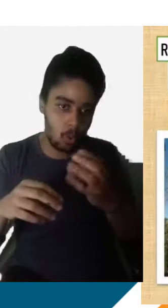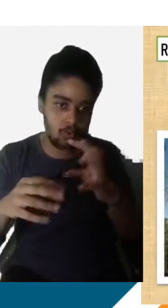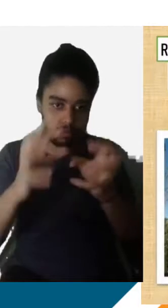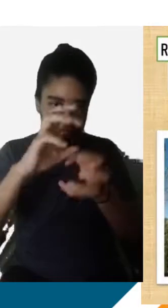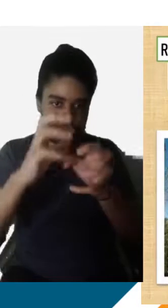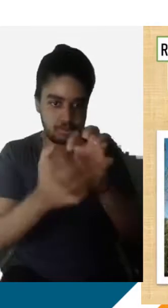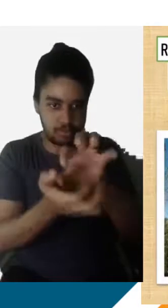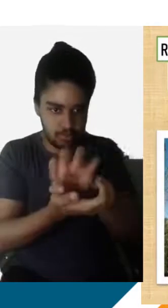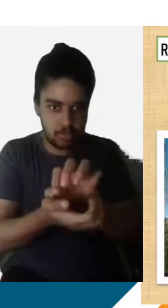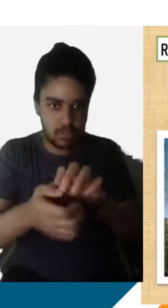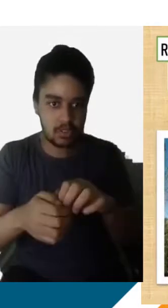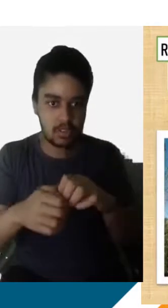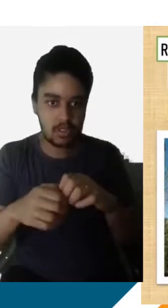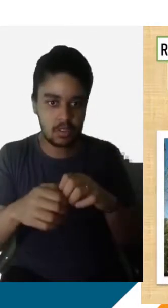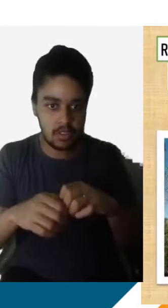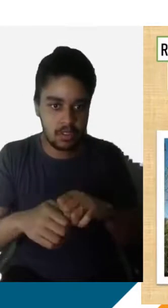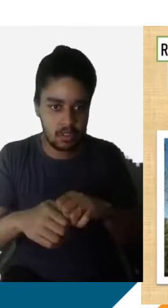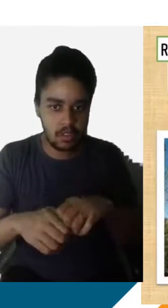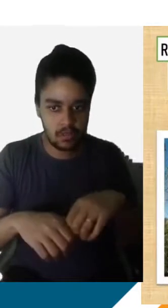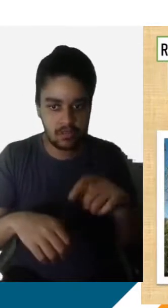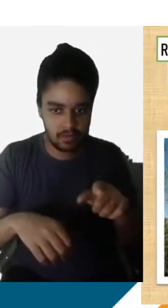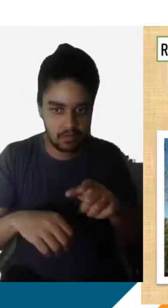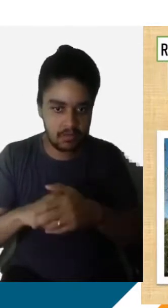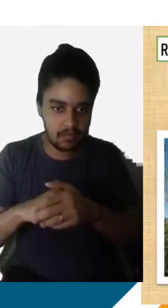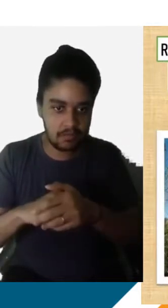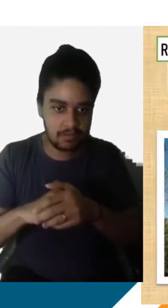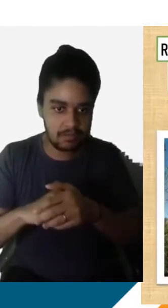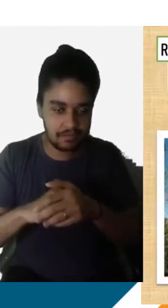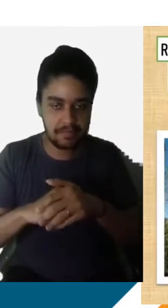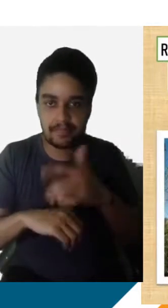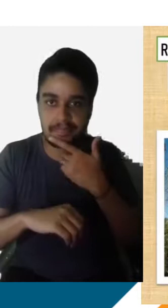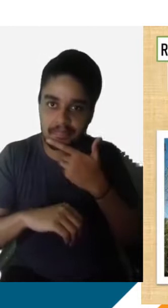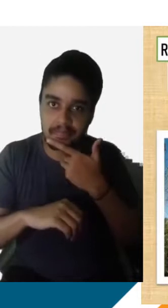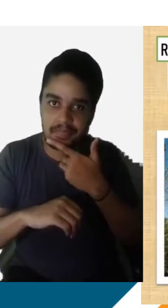essa modelagem, né, engraçada, né, de taça, por exemplo,